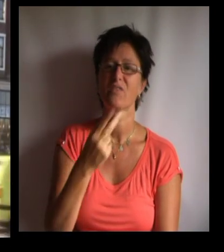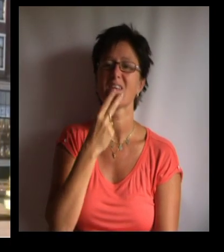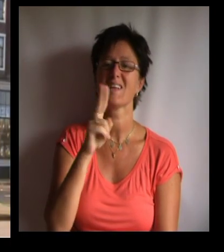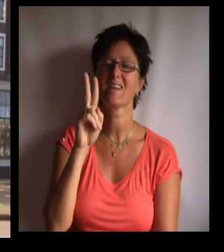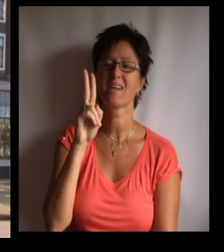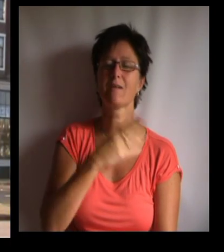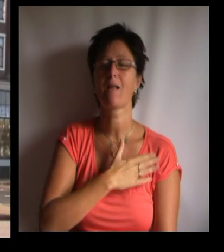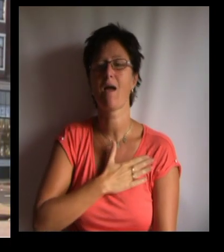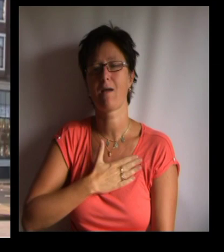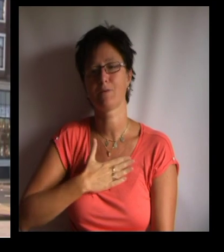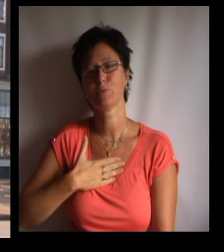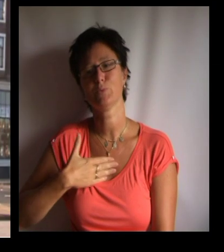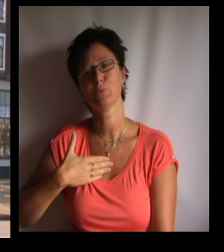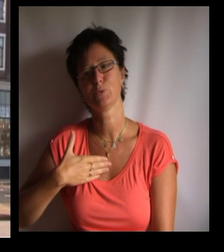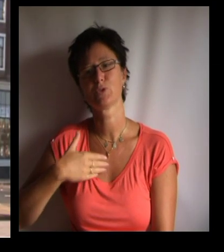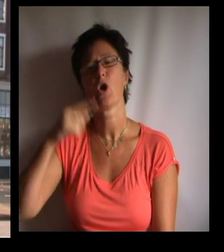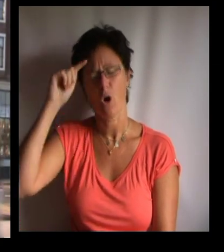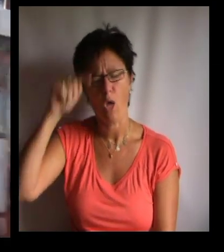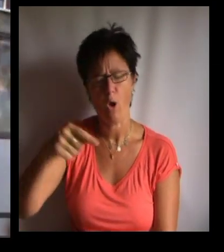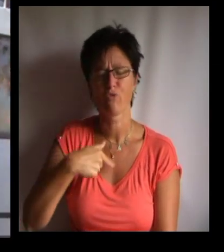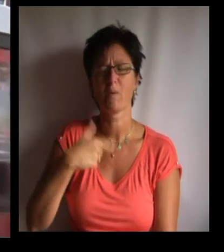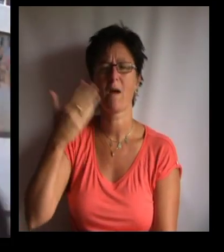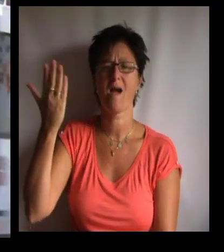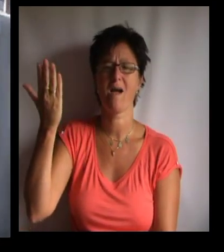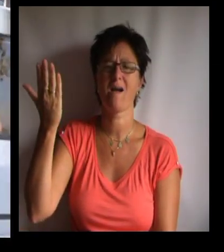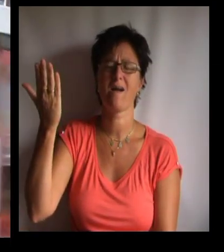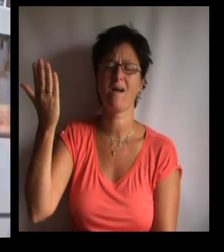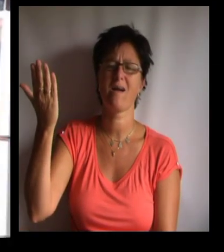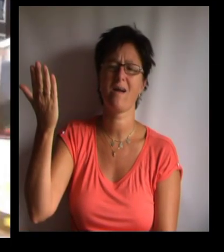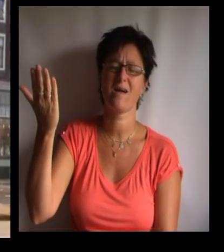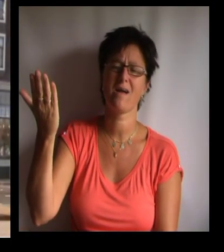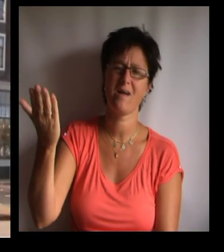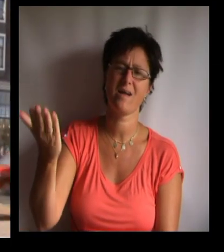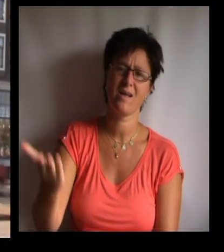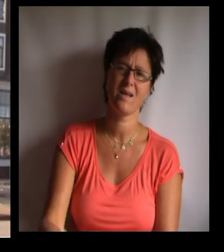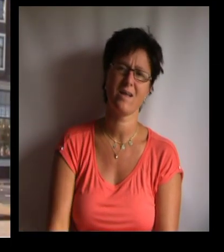dat eerlijk het langste duurt, geloof me maar.